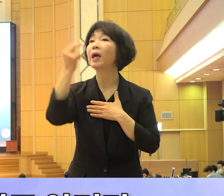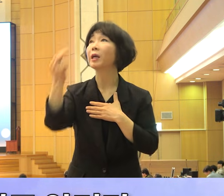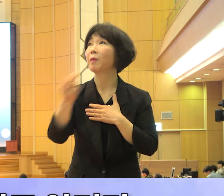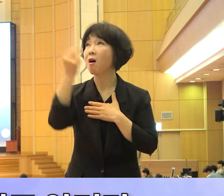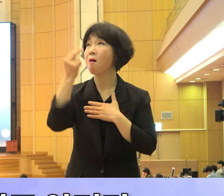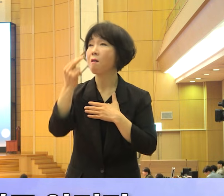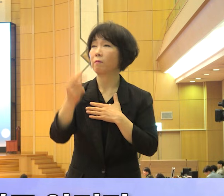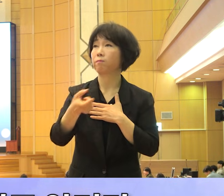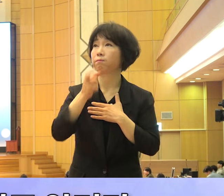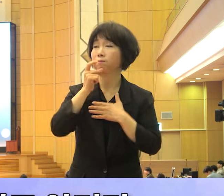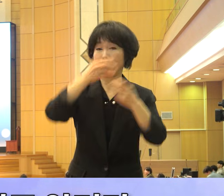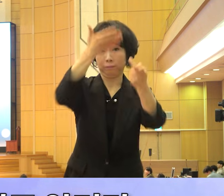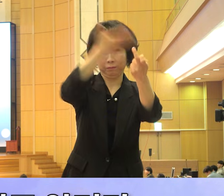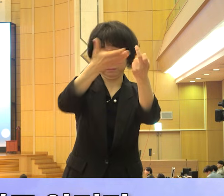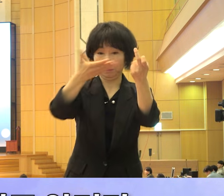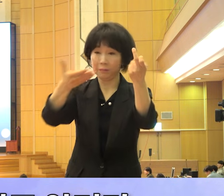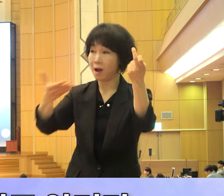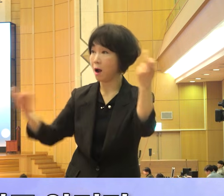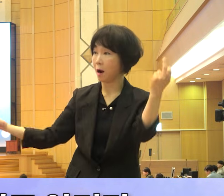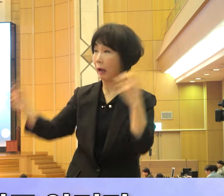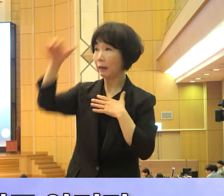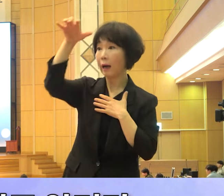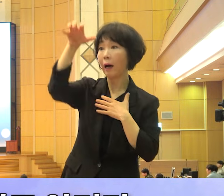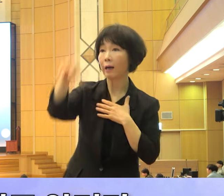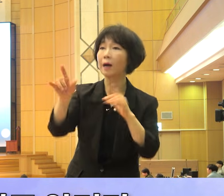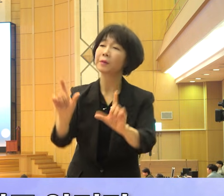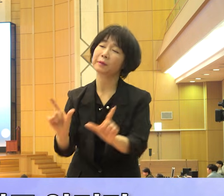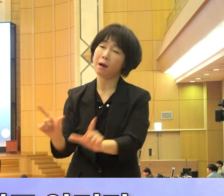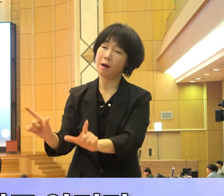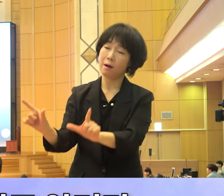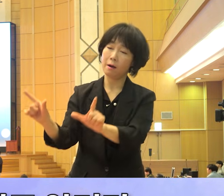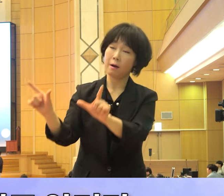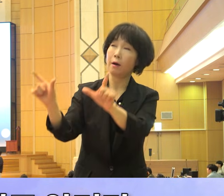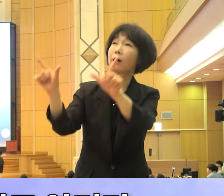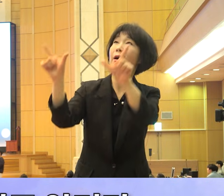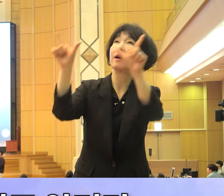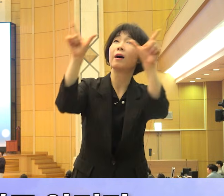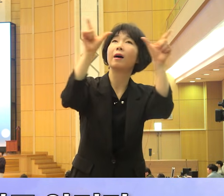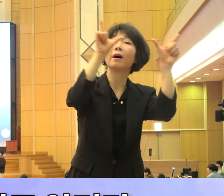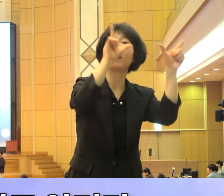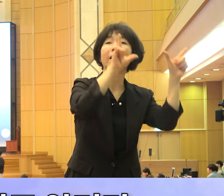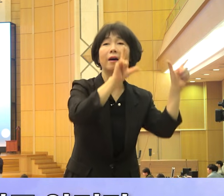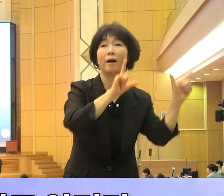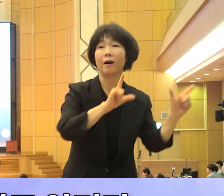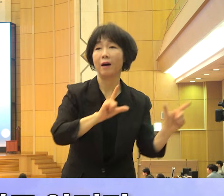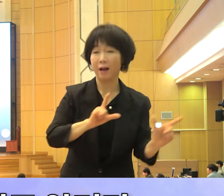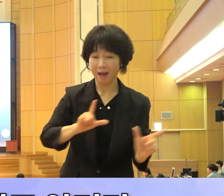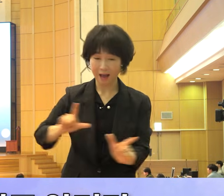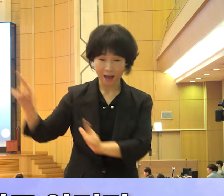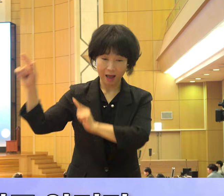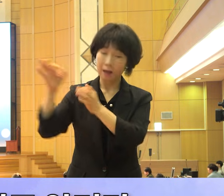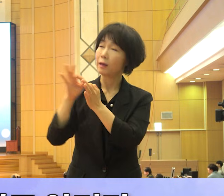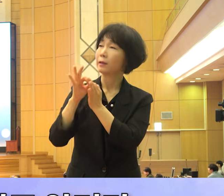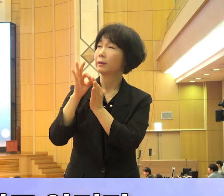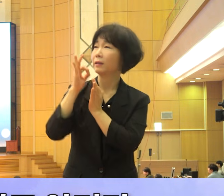저 생명 시냇가에 살겠네. 길이 살겠네.